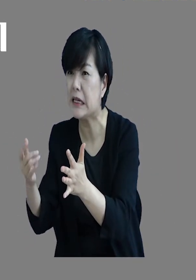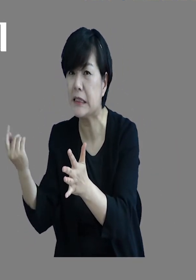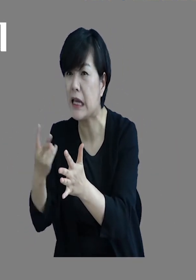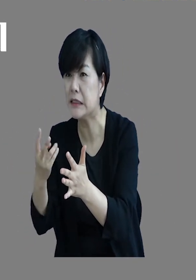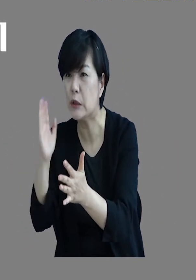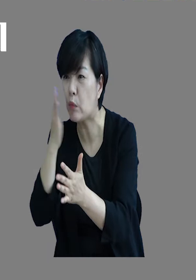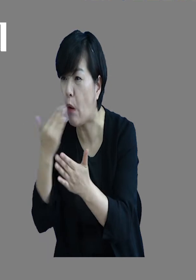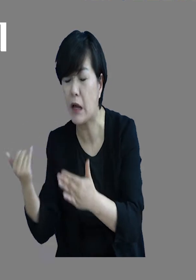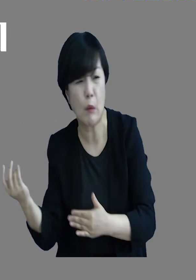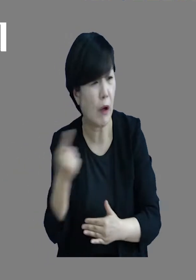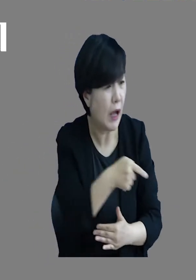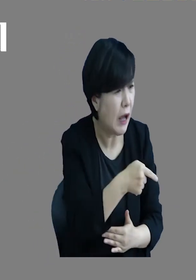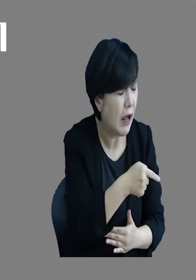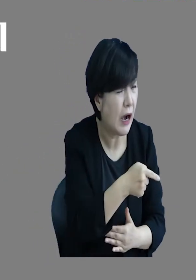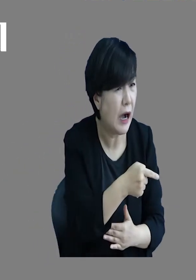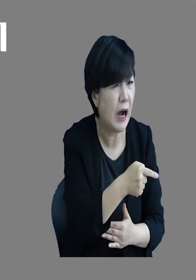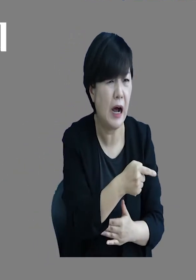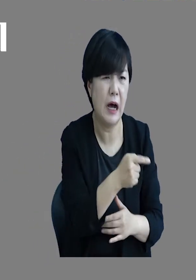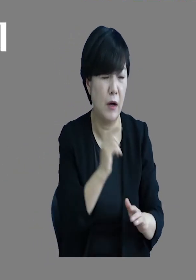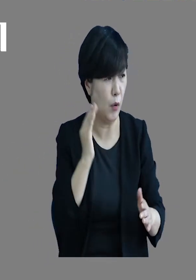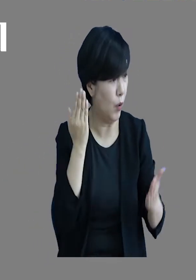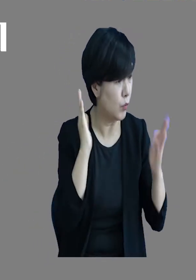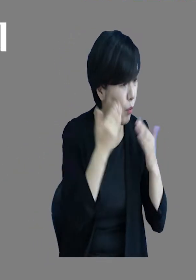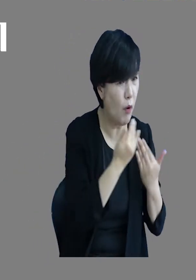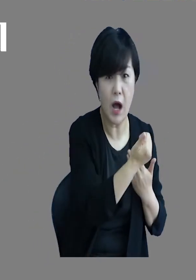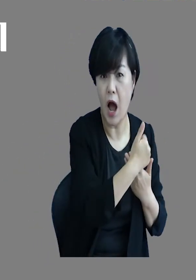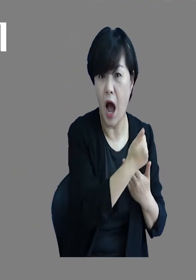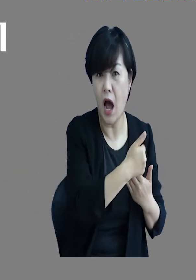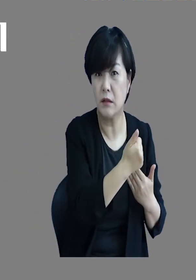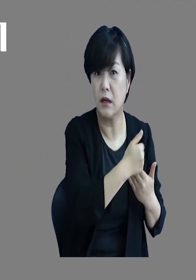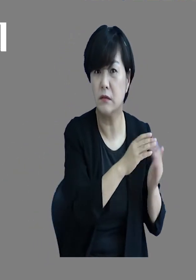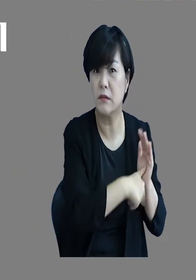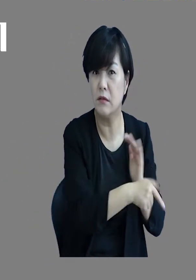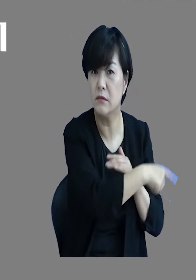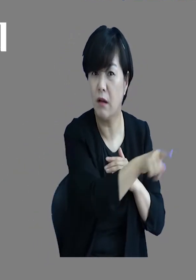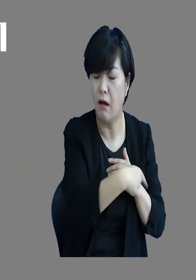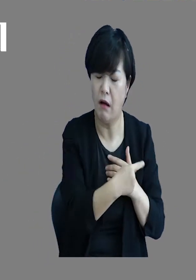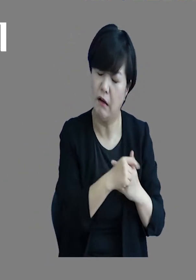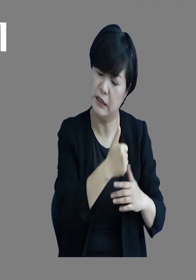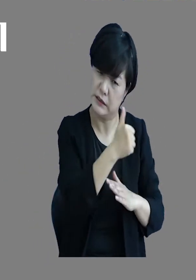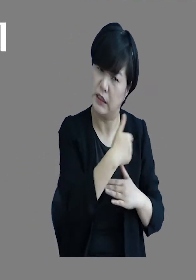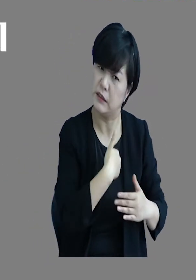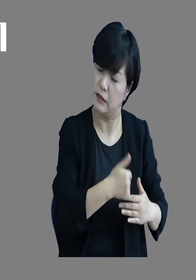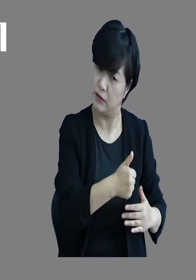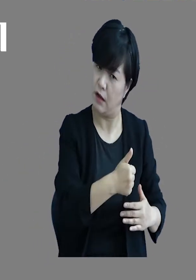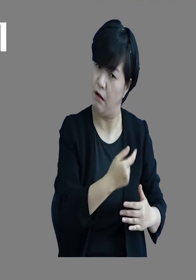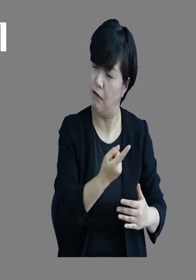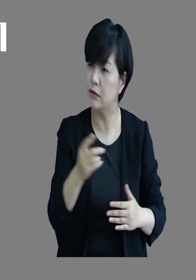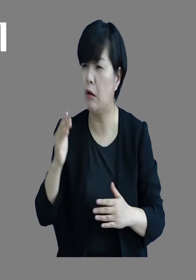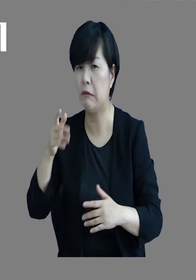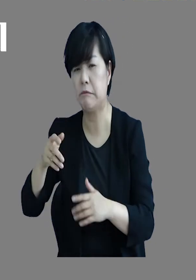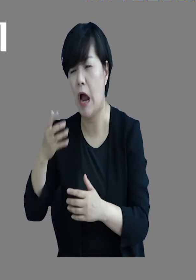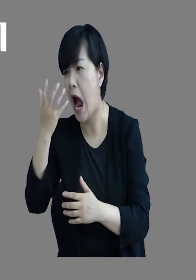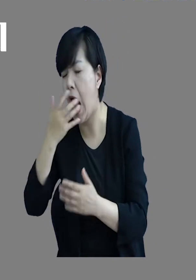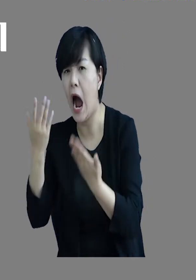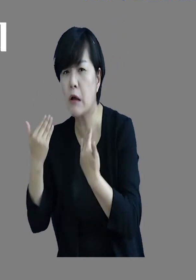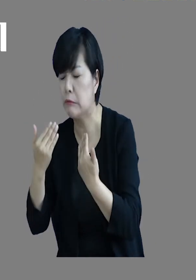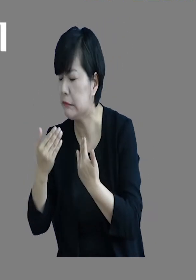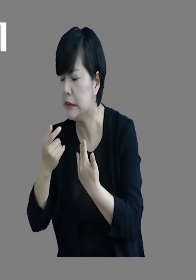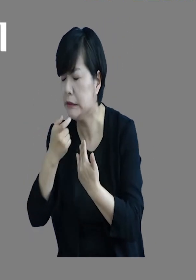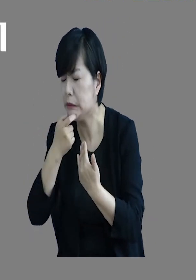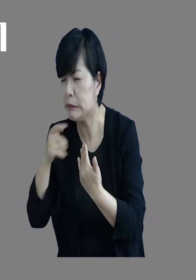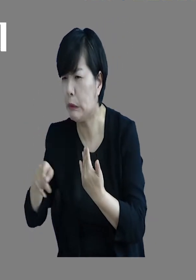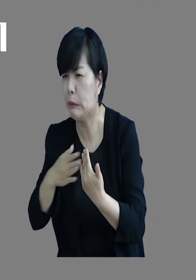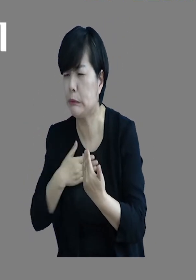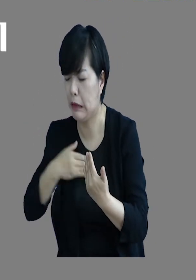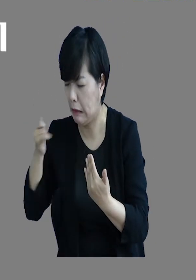돌아온다는 게 농학교에서 지가 최고였지만 그 학교에서는 아니잖아요. 엄마 나는 학교 가기 싫어하는 거예요. 그 학교 안 간다는